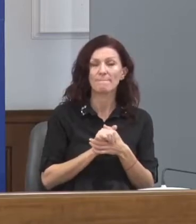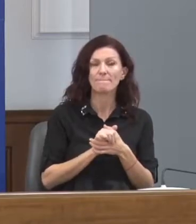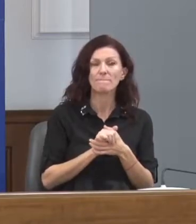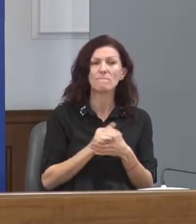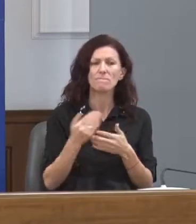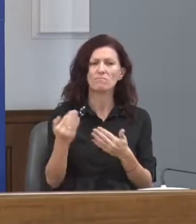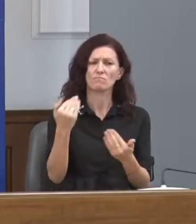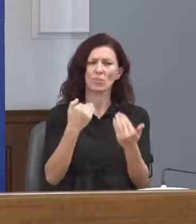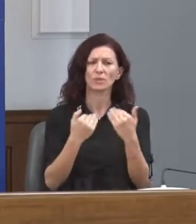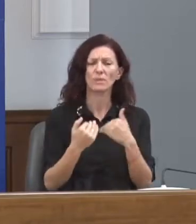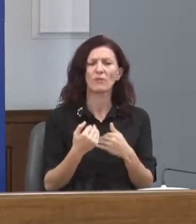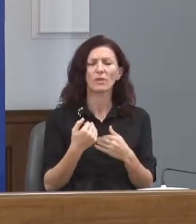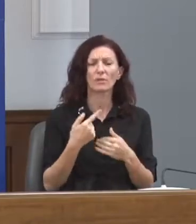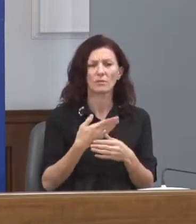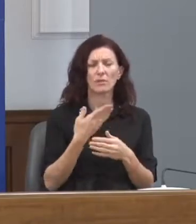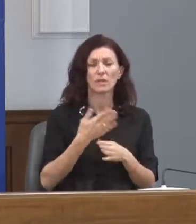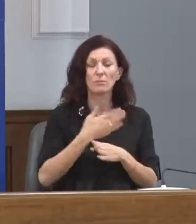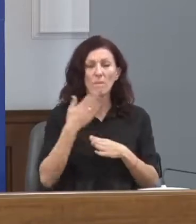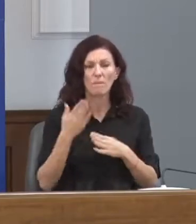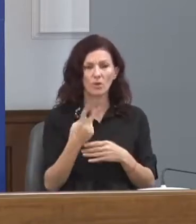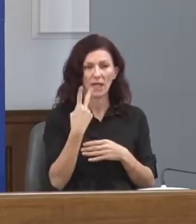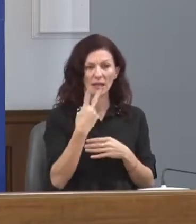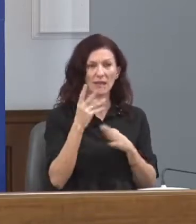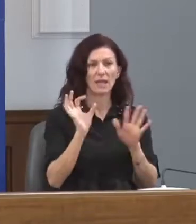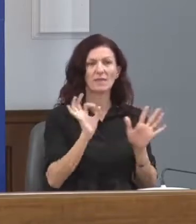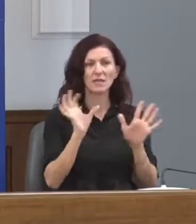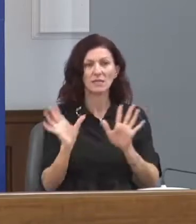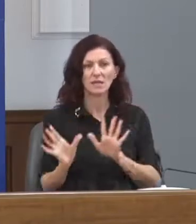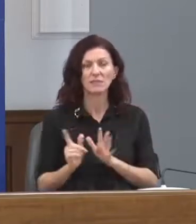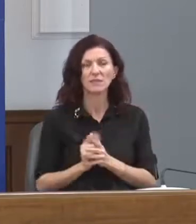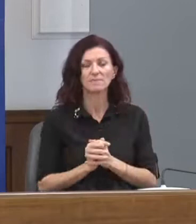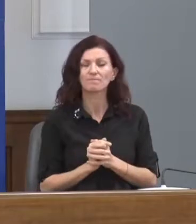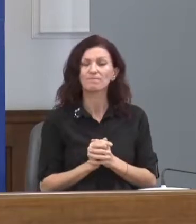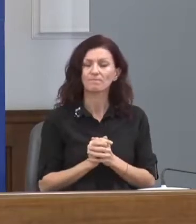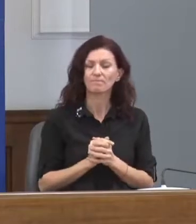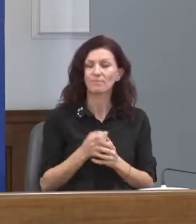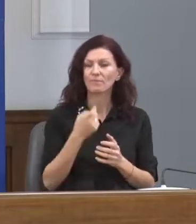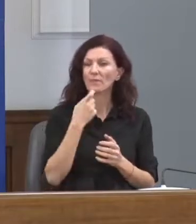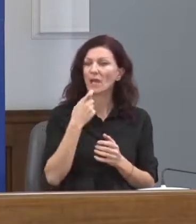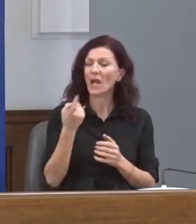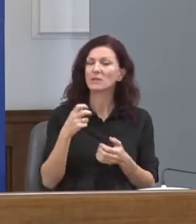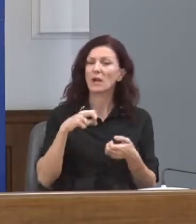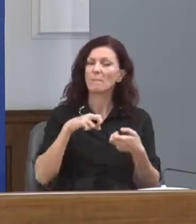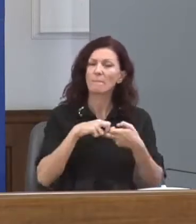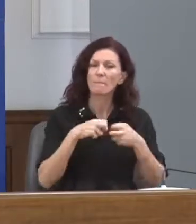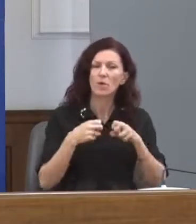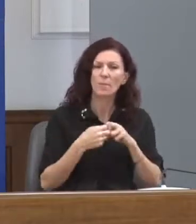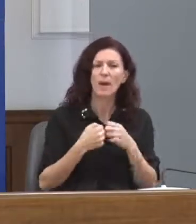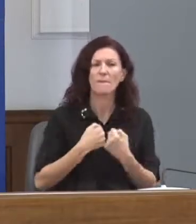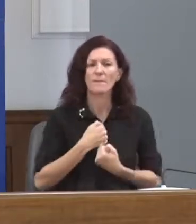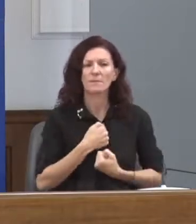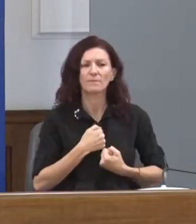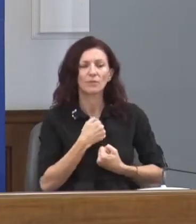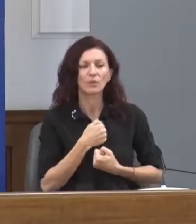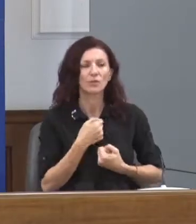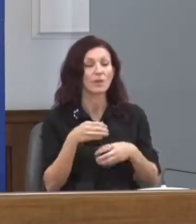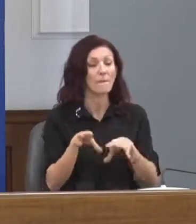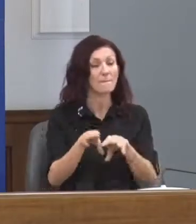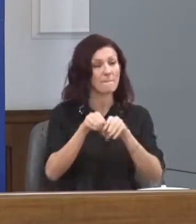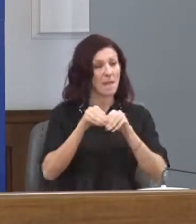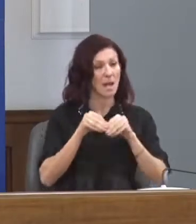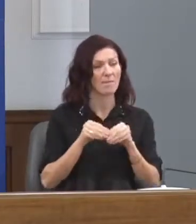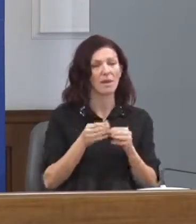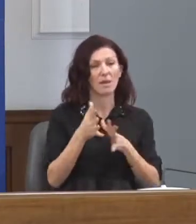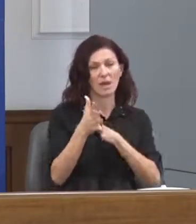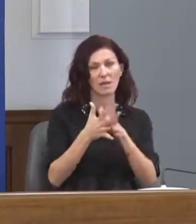постъпваха през тези последни две седмици за проблеми и трудности при приемането на хората